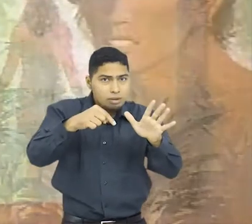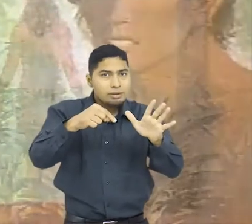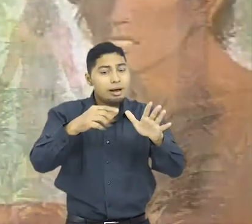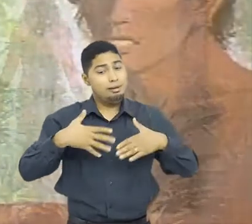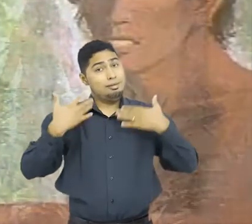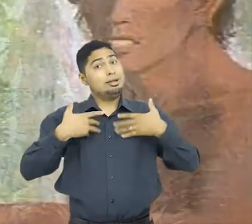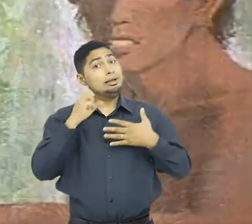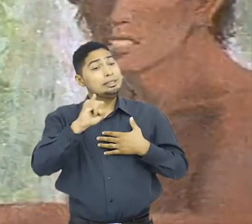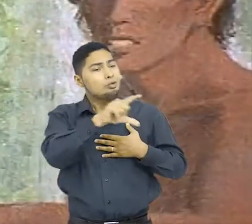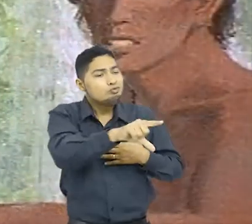escolhas.